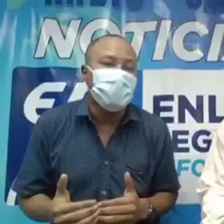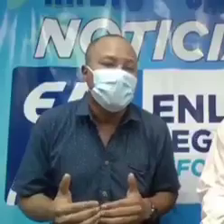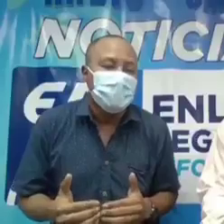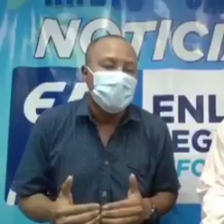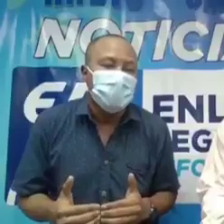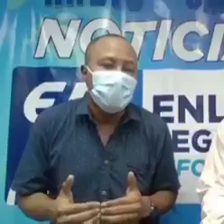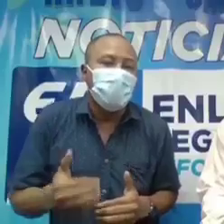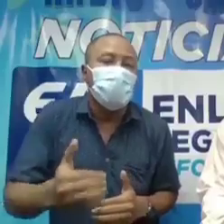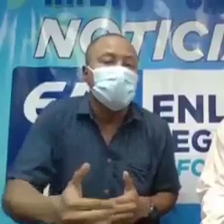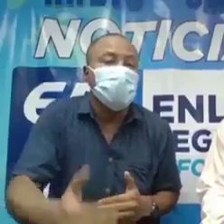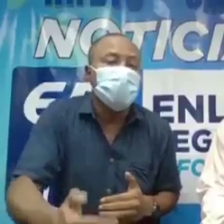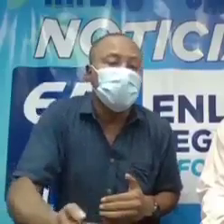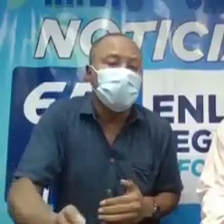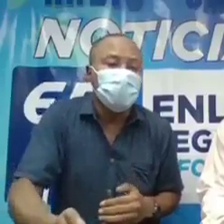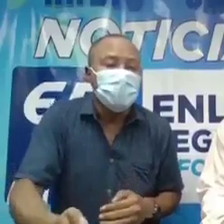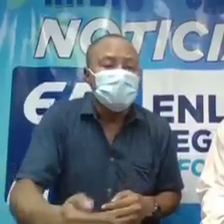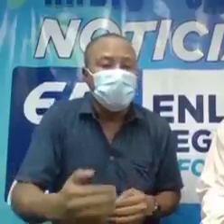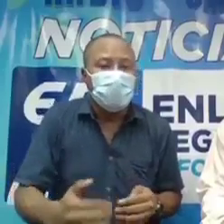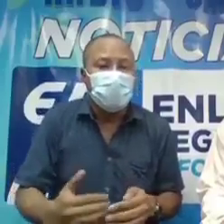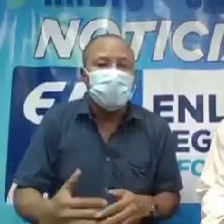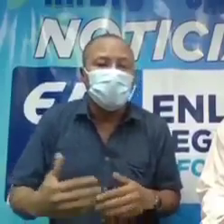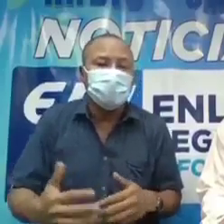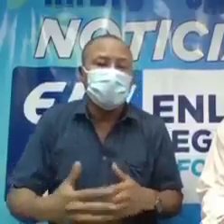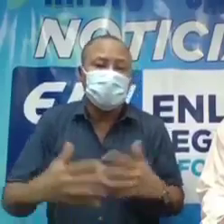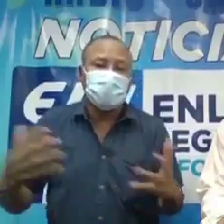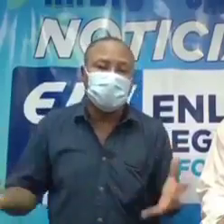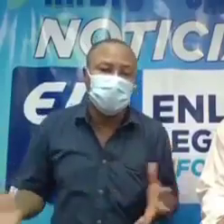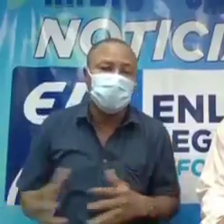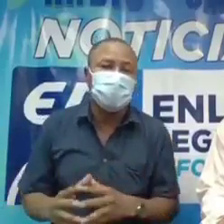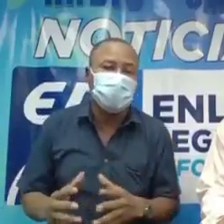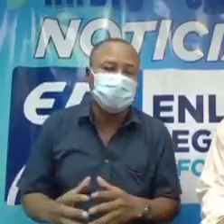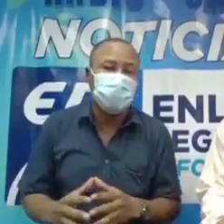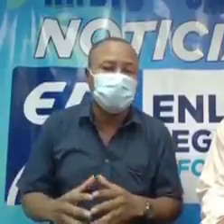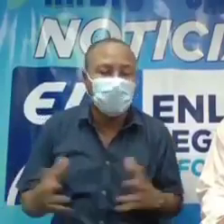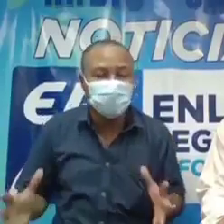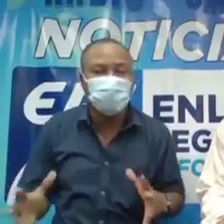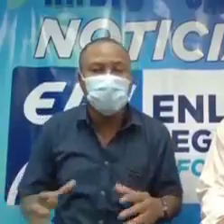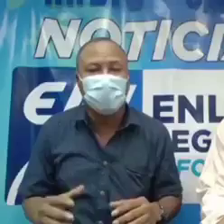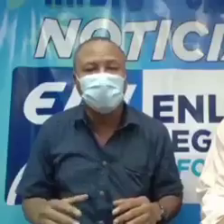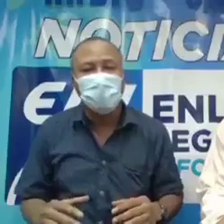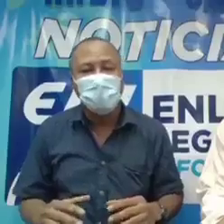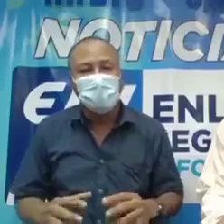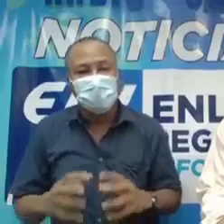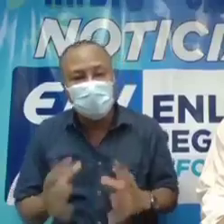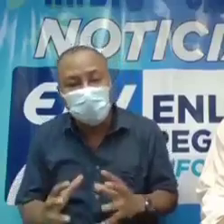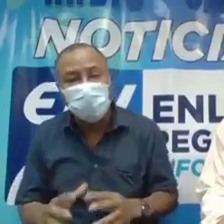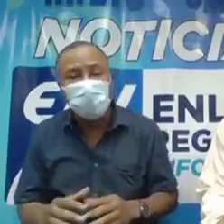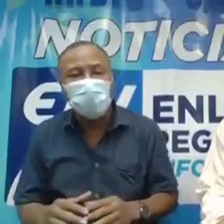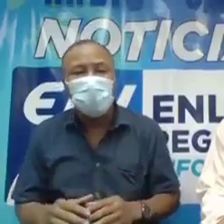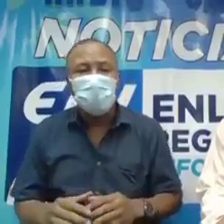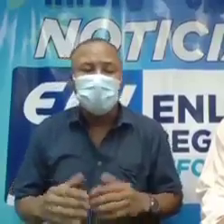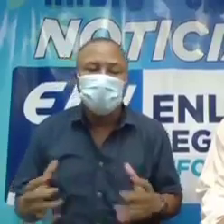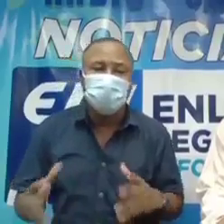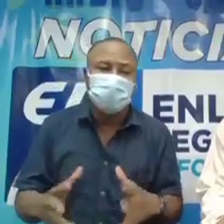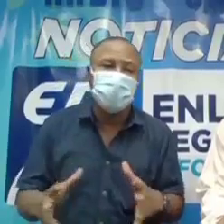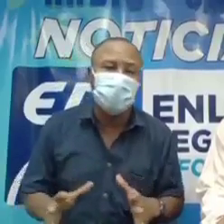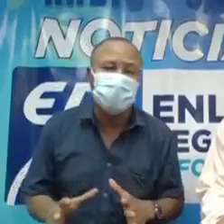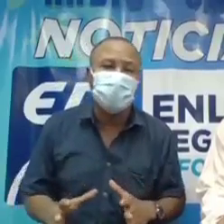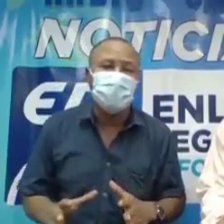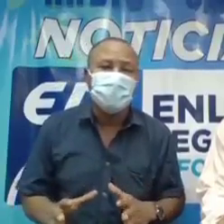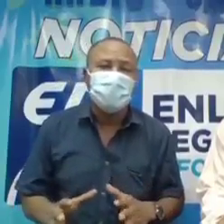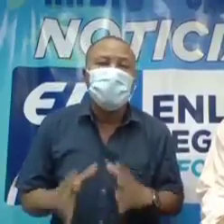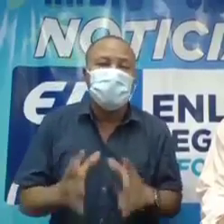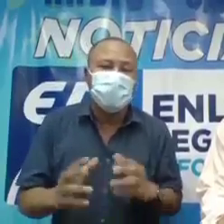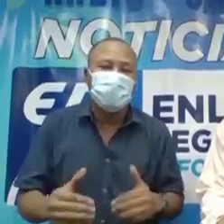es una obstrucción para, no sé si es que tienen intereses personales de grupo y sobre esa